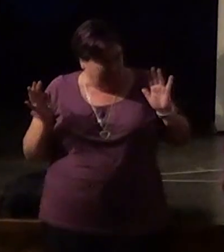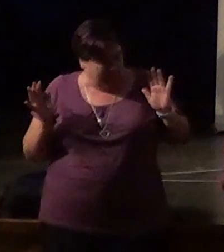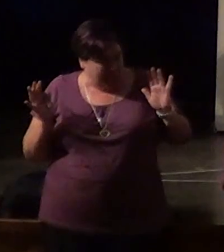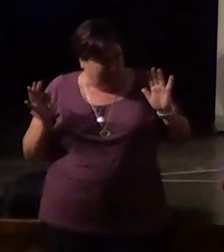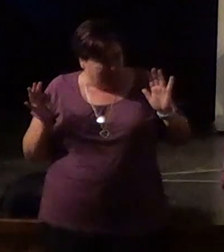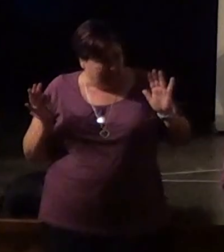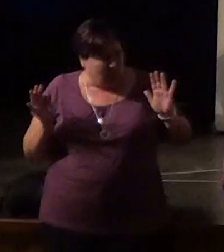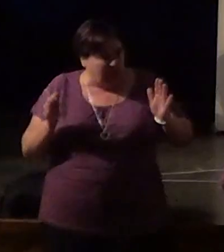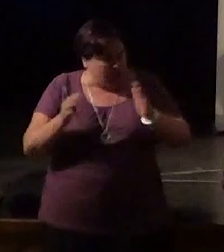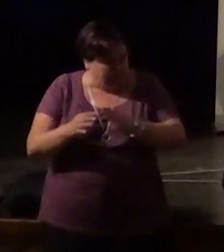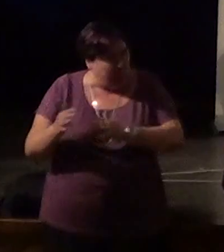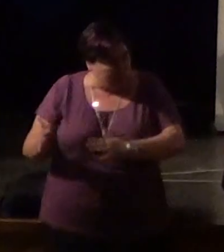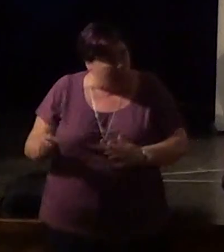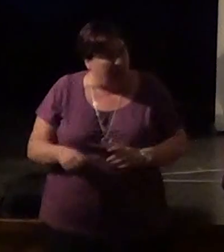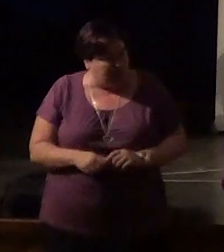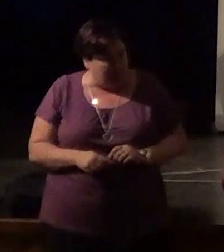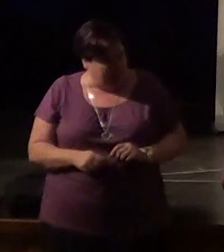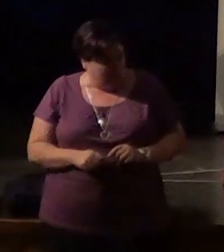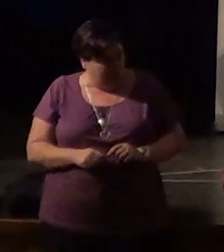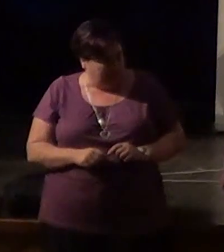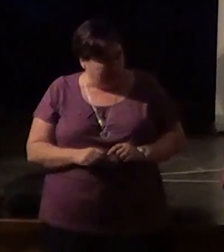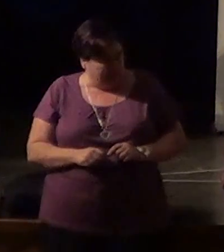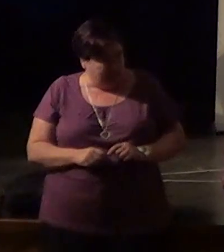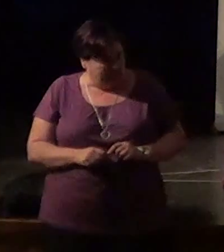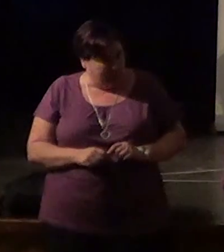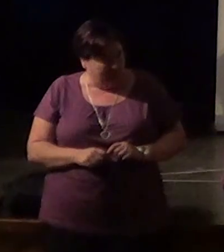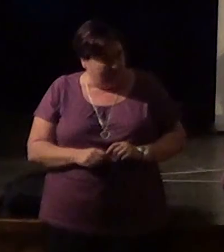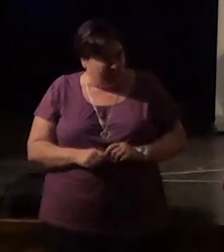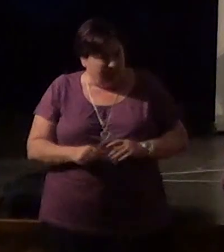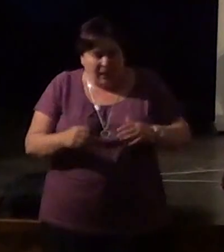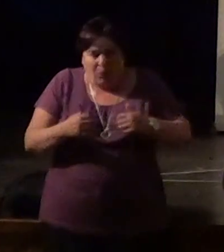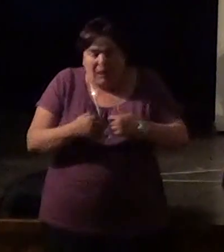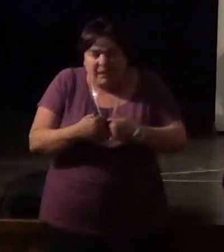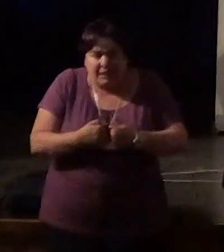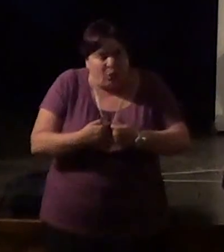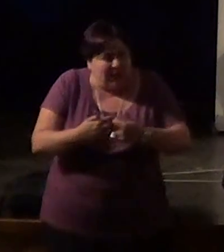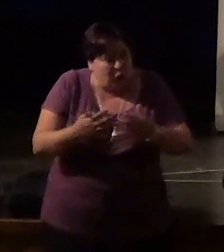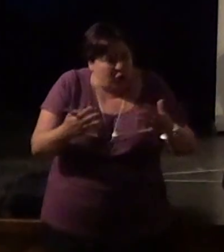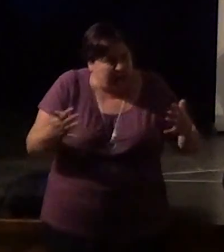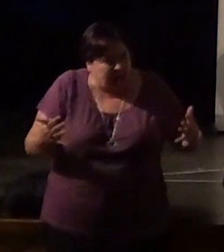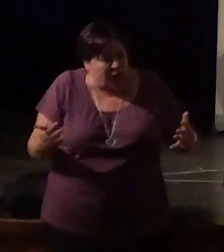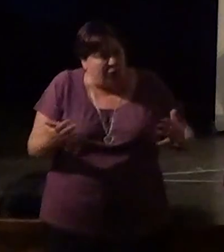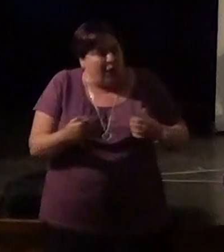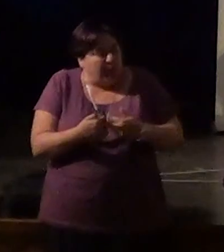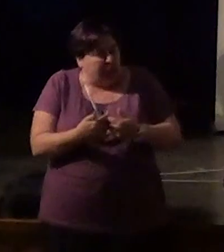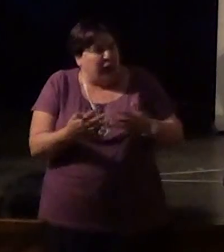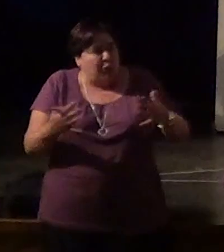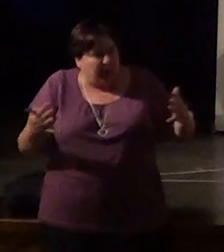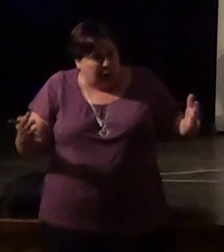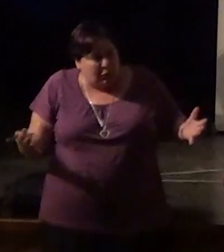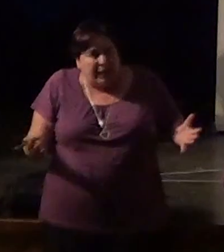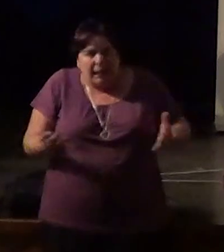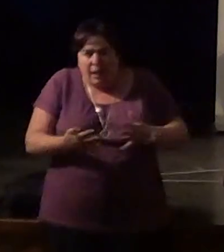la política agraria comunitaria. Y que cuando ha llegado al Consejo Europeo, que es con quien está, con los ministros de los